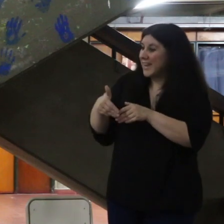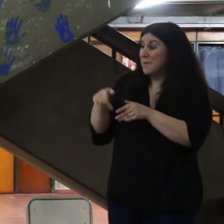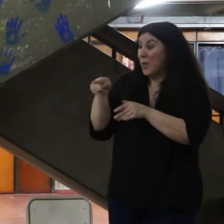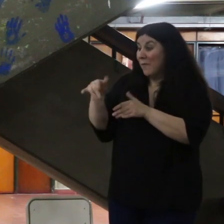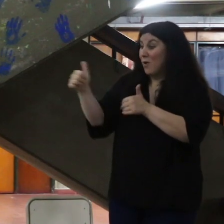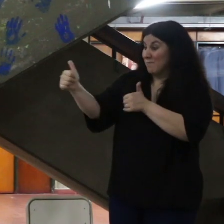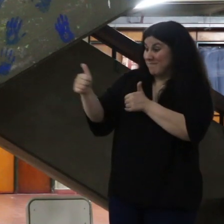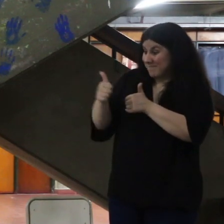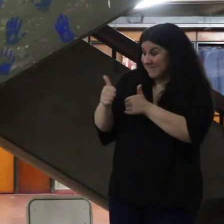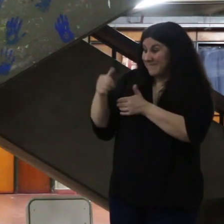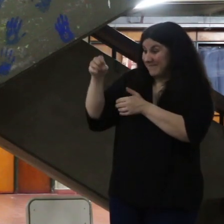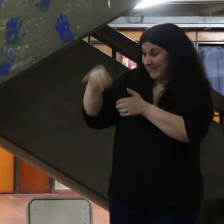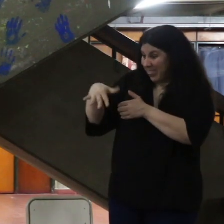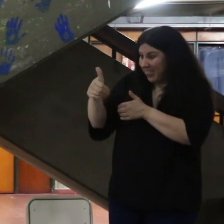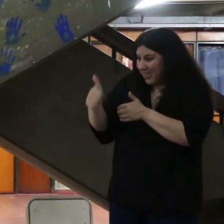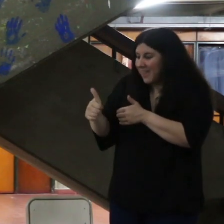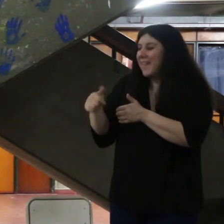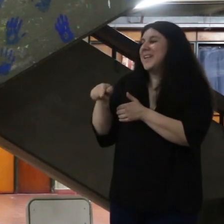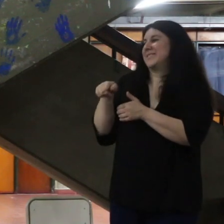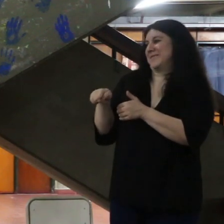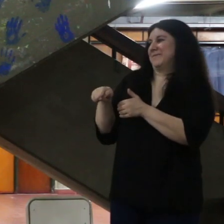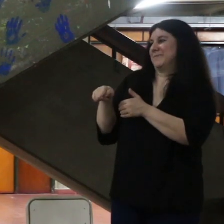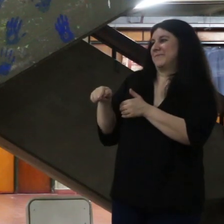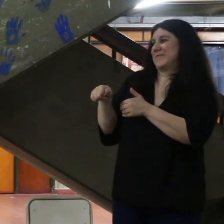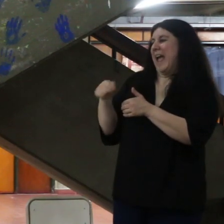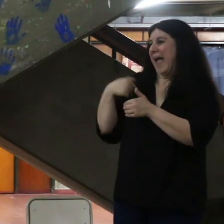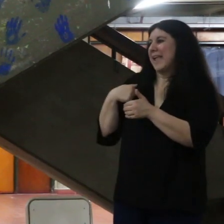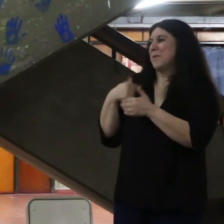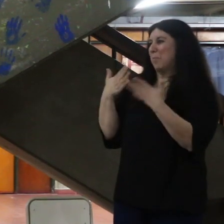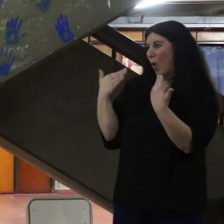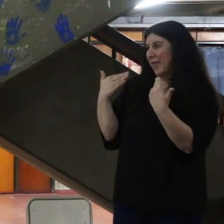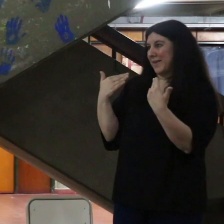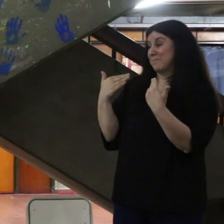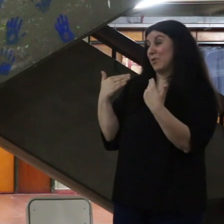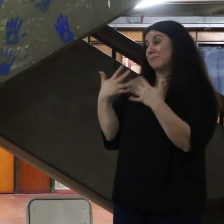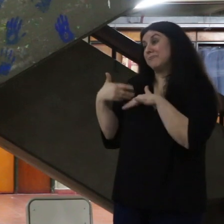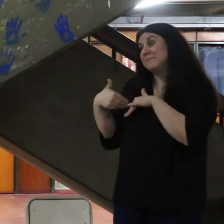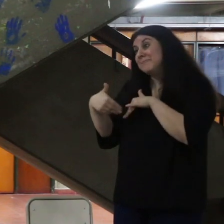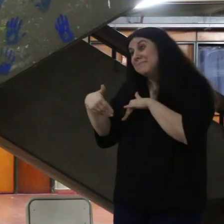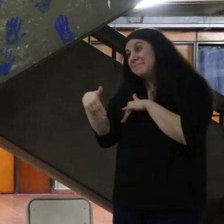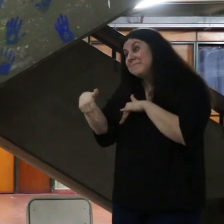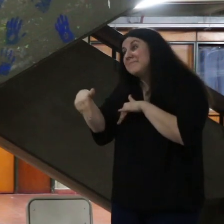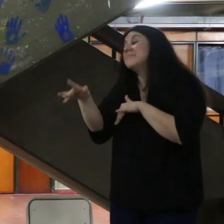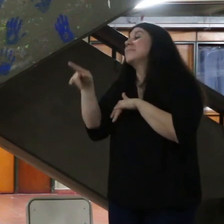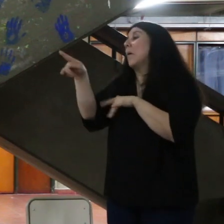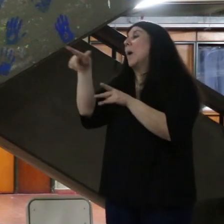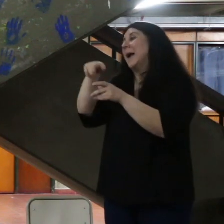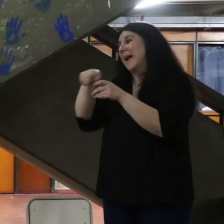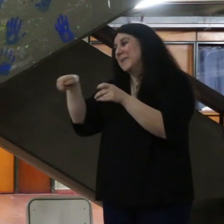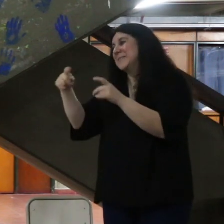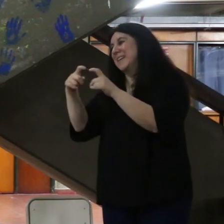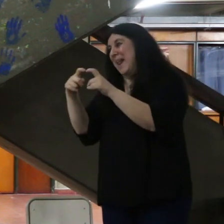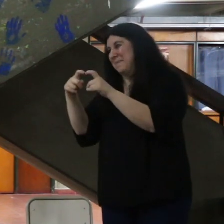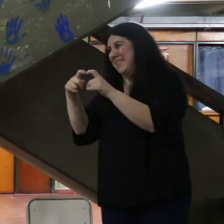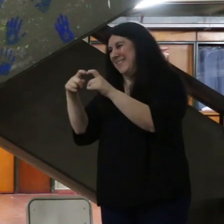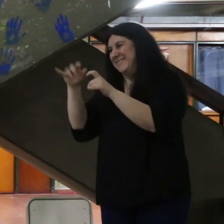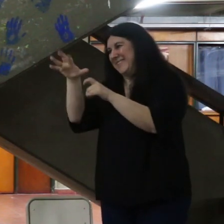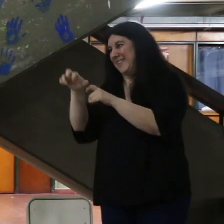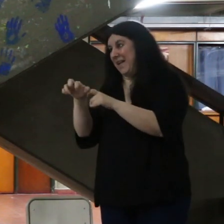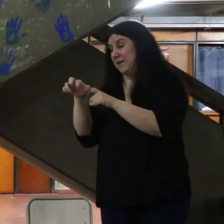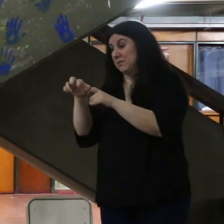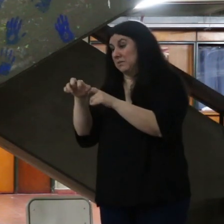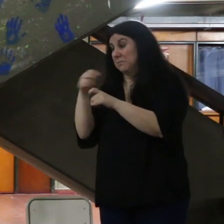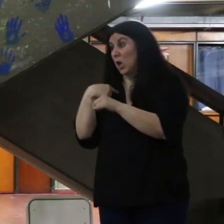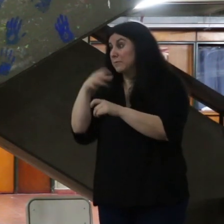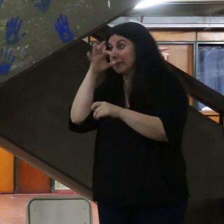es la única manera que vamos a poder hacer que un día traigan la carpeta y la cartuchera. Si no están enfrente de vuestro, no la van a traer